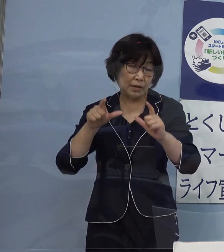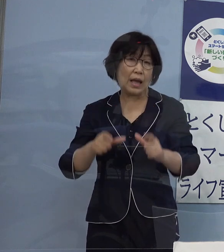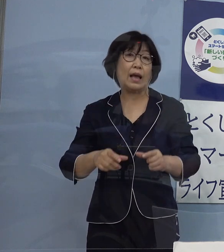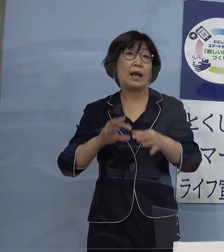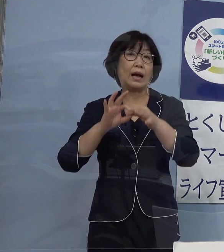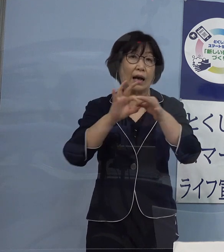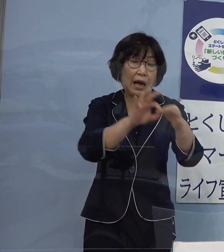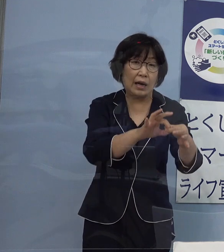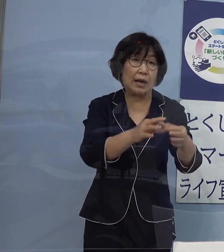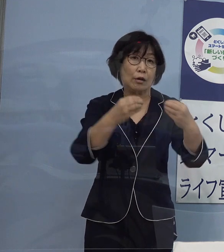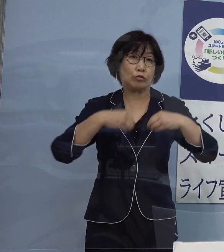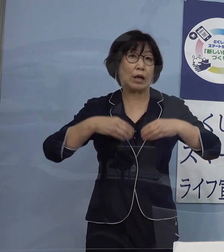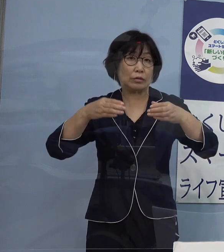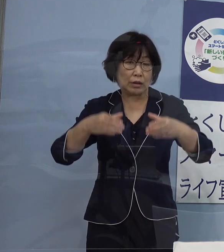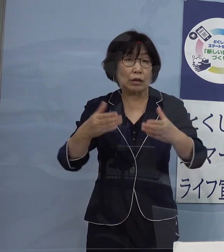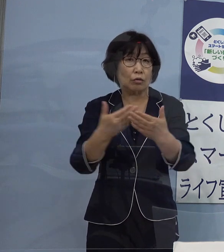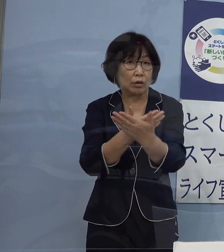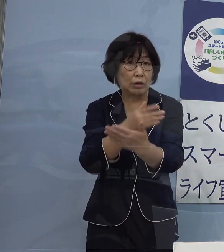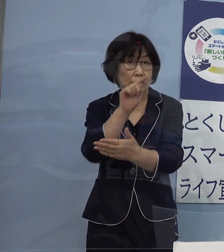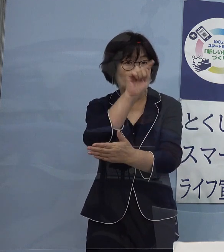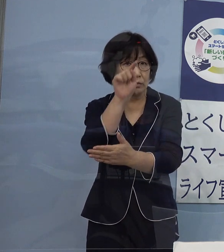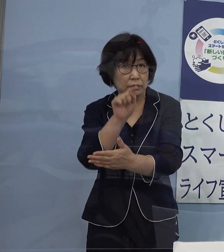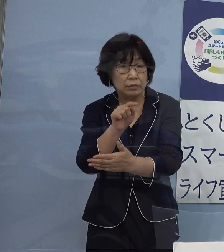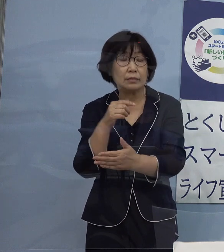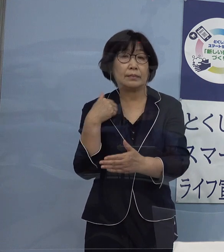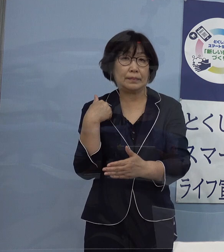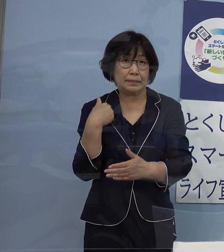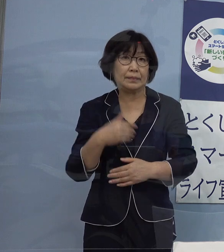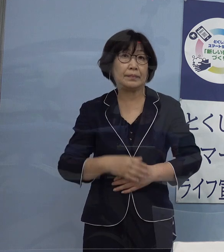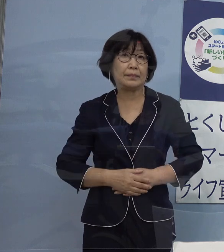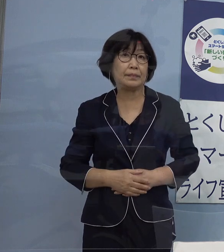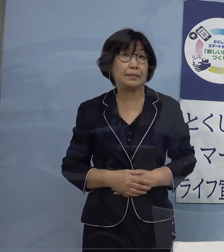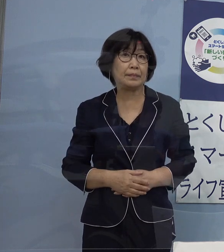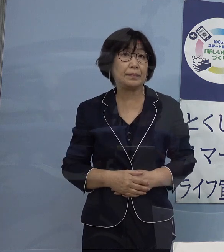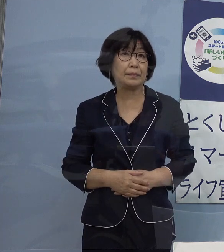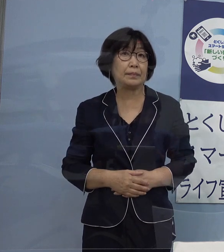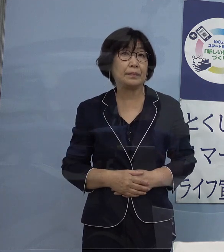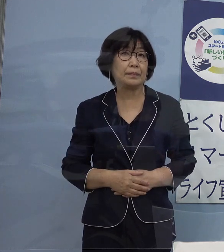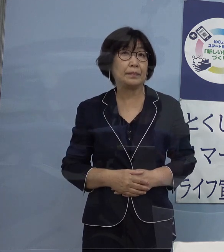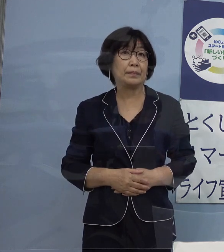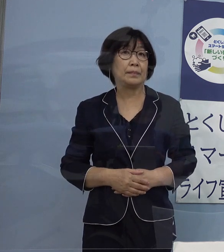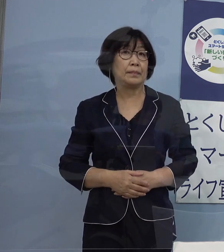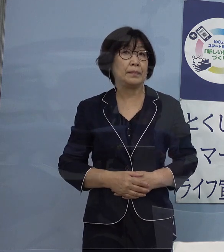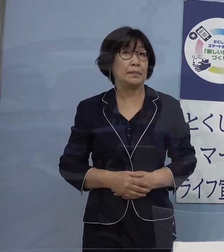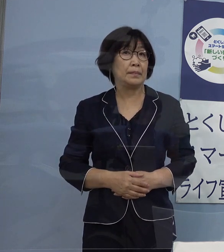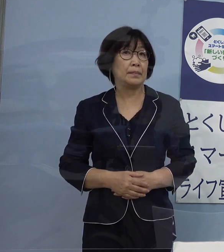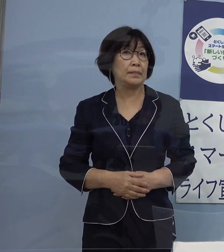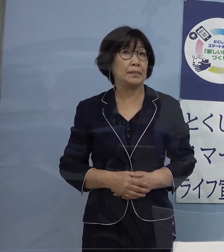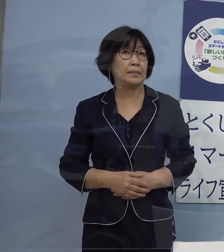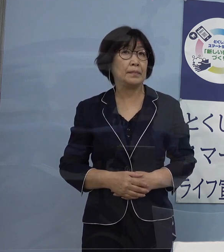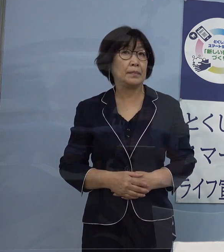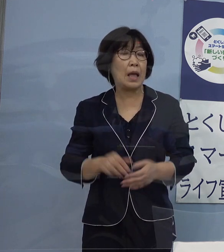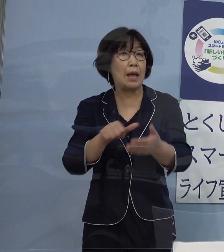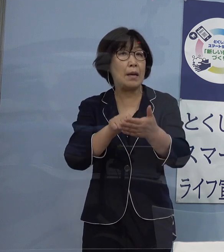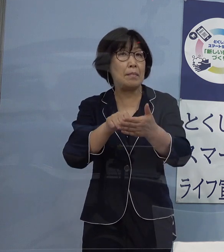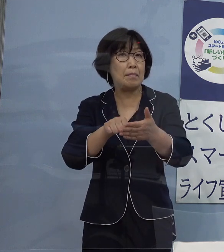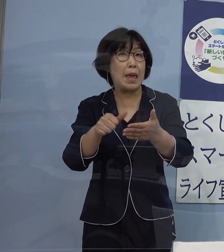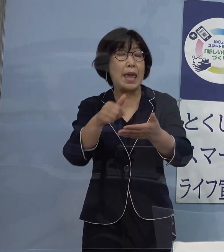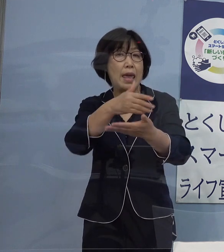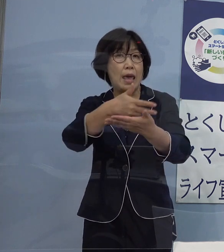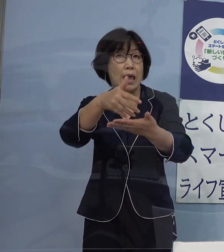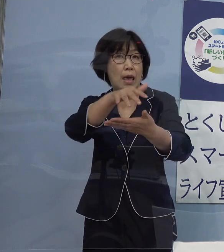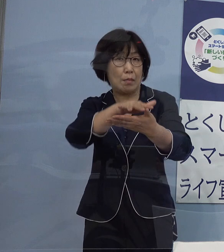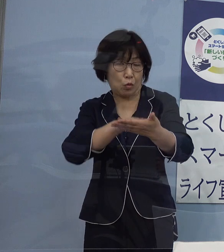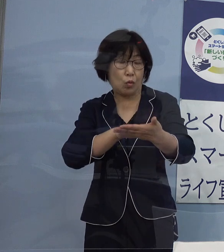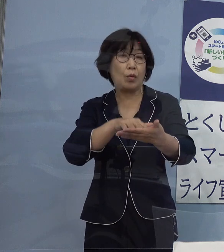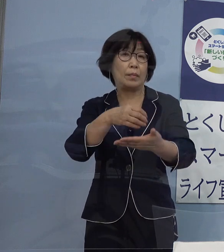スターという形をさせていただきます。 先ほど名簿は作られていらっしゃるということですので、はい、この名簿に基づいてまた、ま あ、